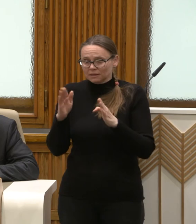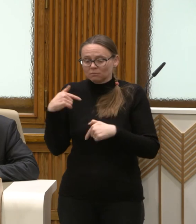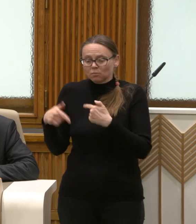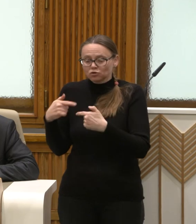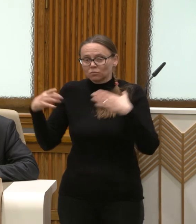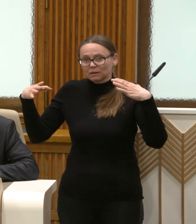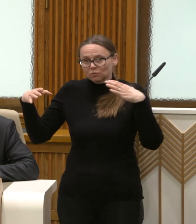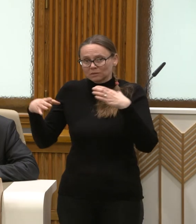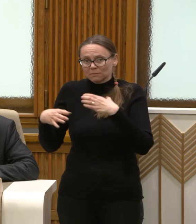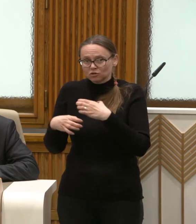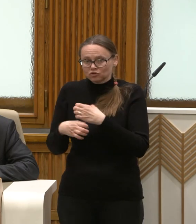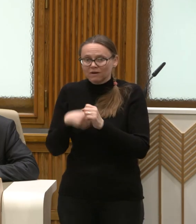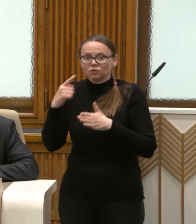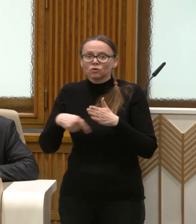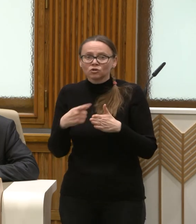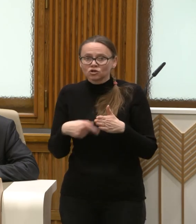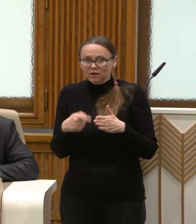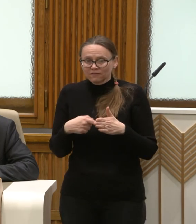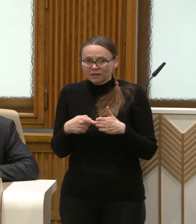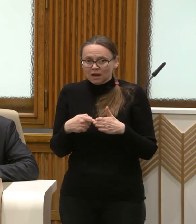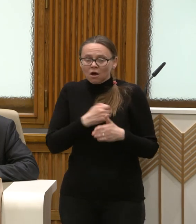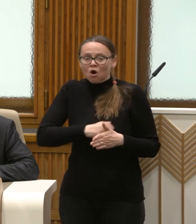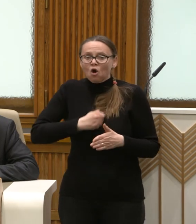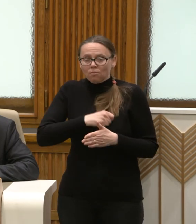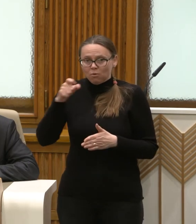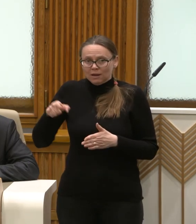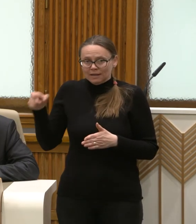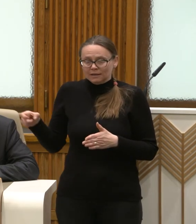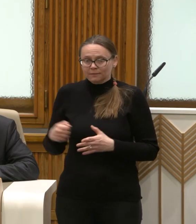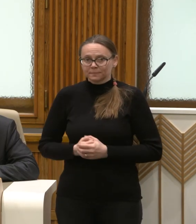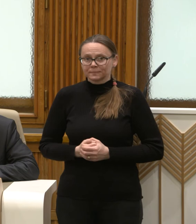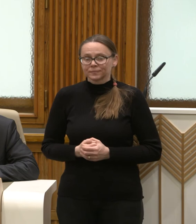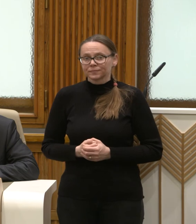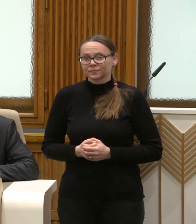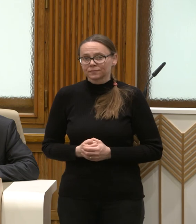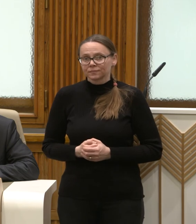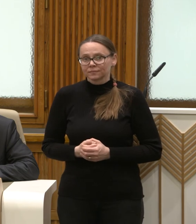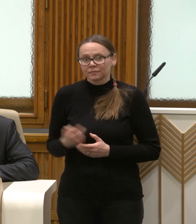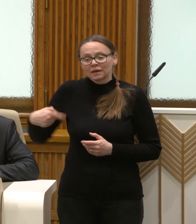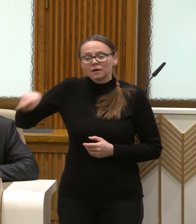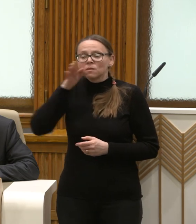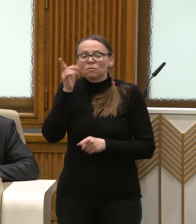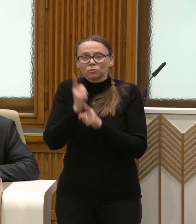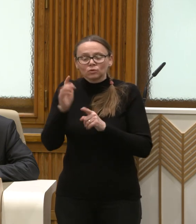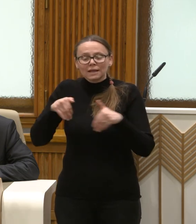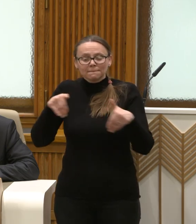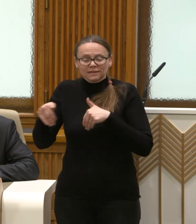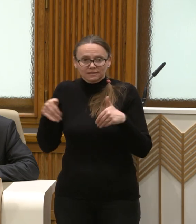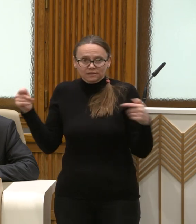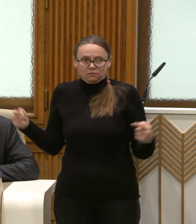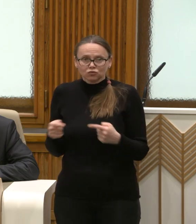postopnemu zmanjševanju števila, predvsem obolelih. Mi bomo tudi na ministrstvu